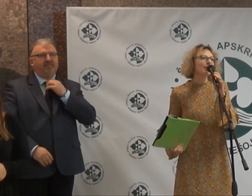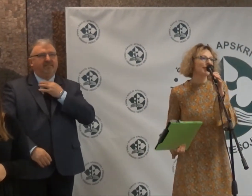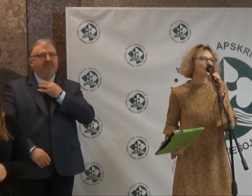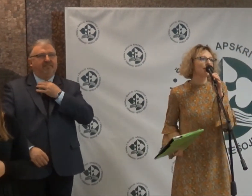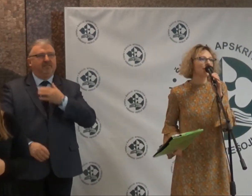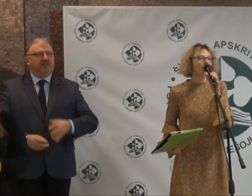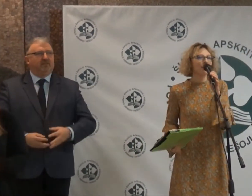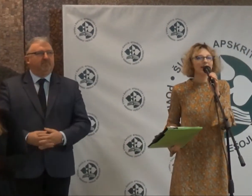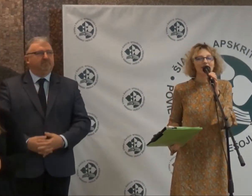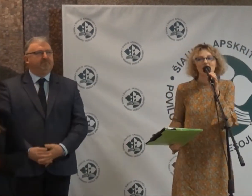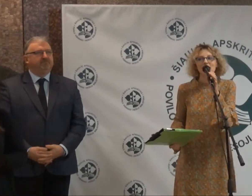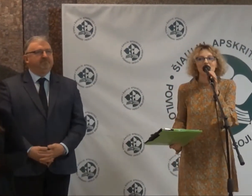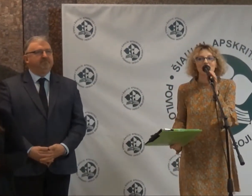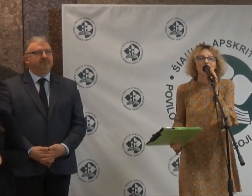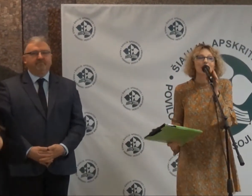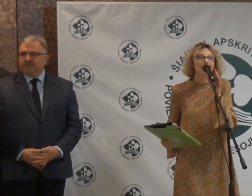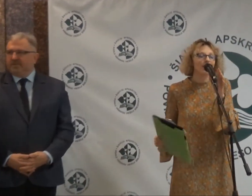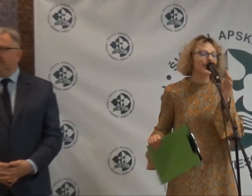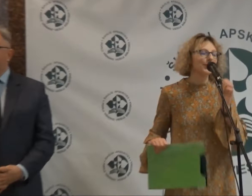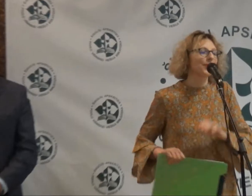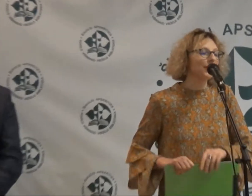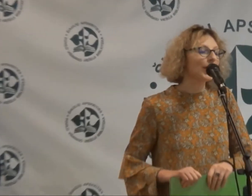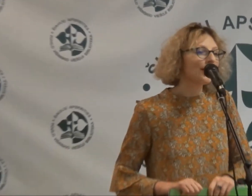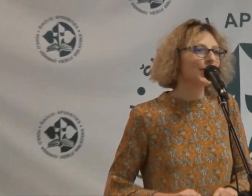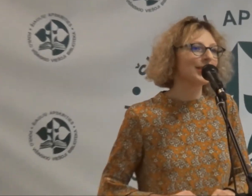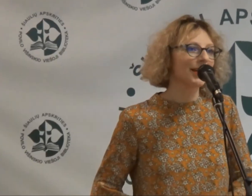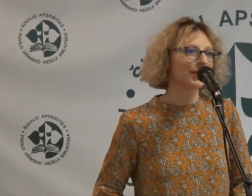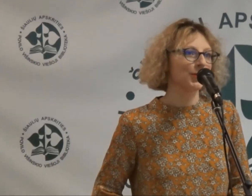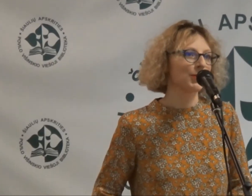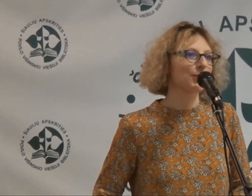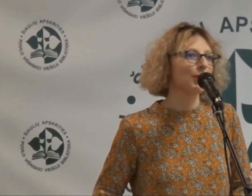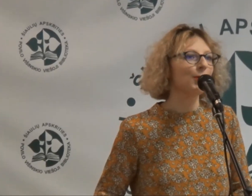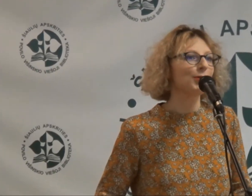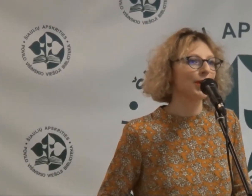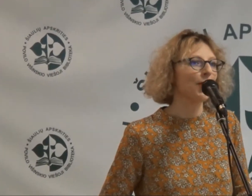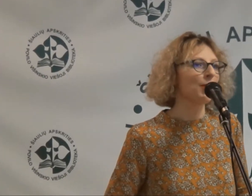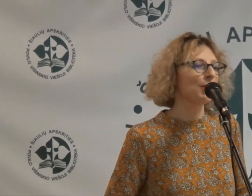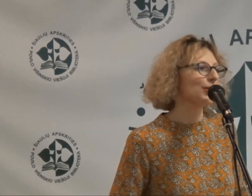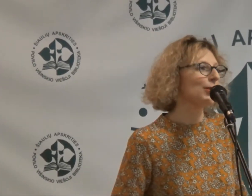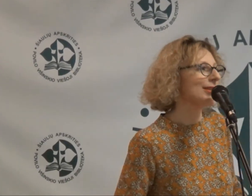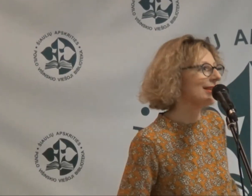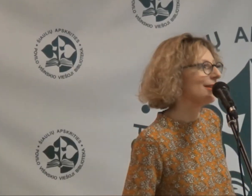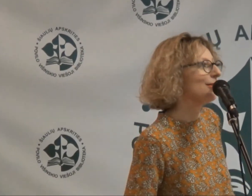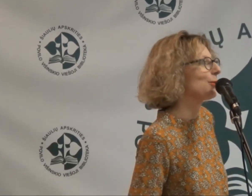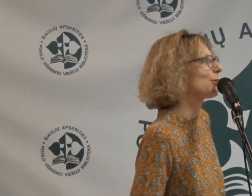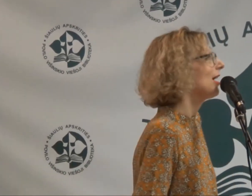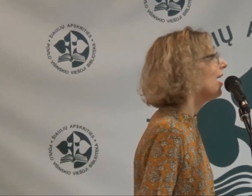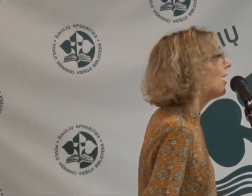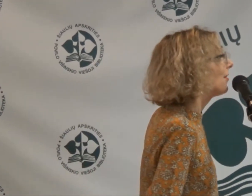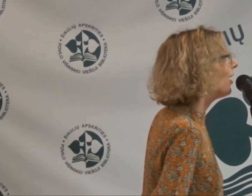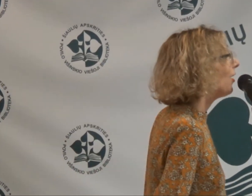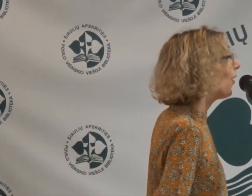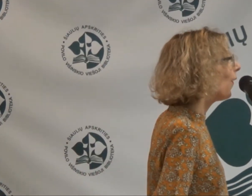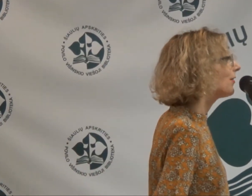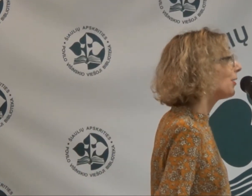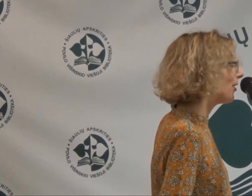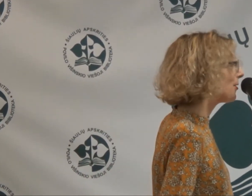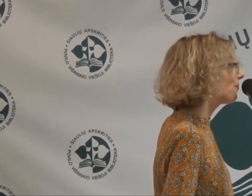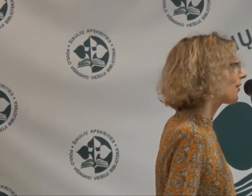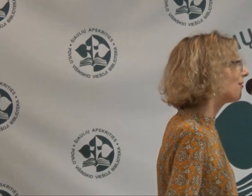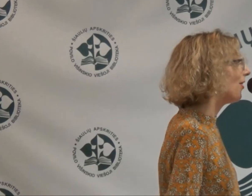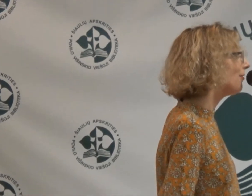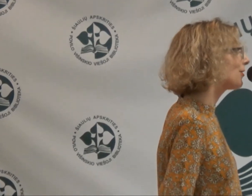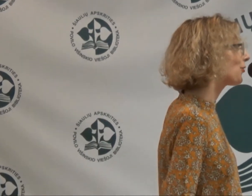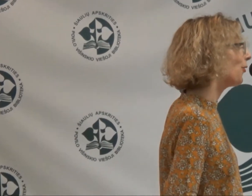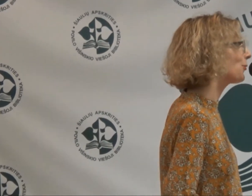Tikriausiai svarbiausia apdovanojimą atsiėmė mokyklos direktorius, Julius Janono mokyklos direktorius. Na, o